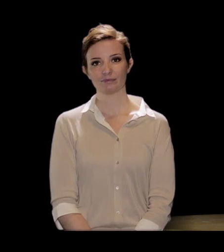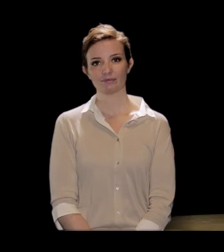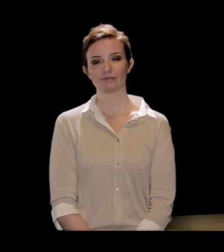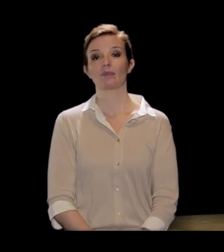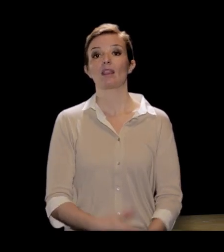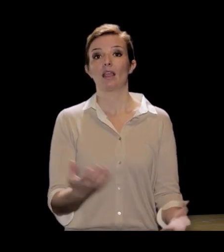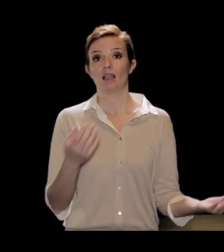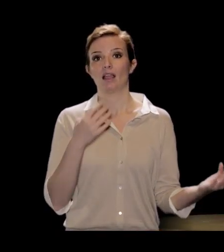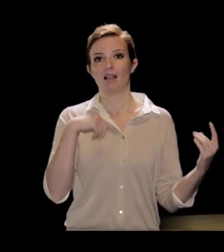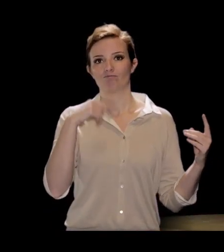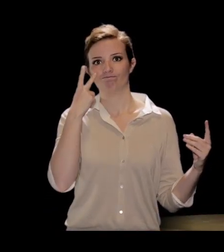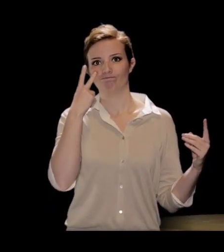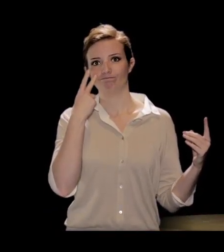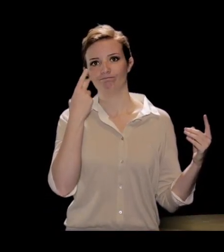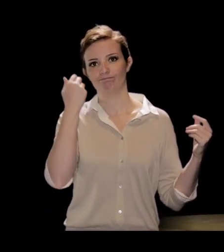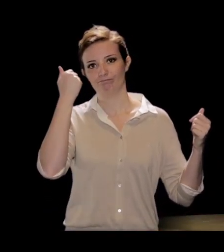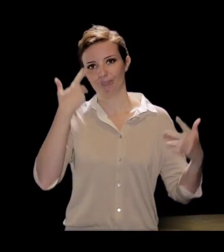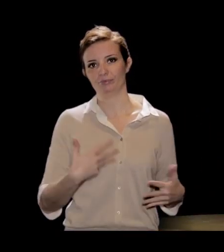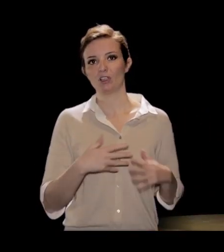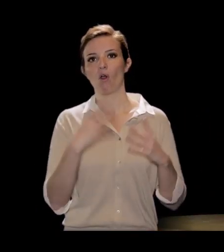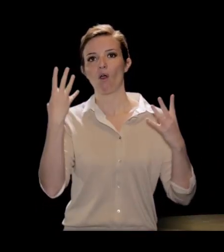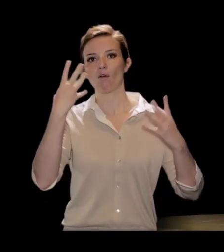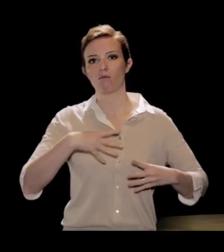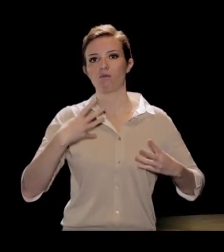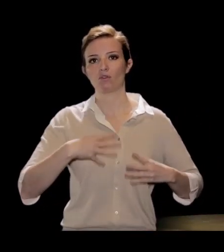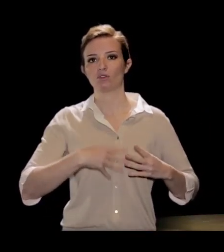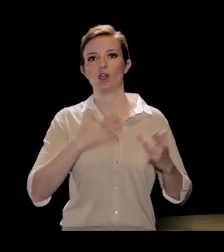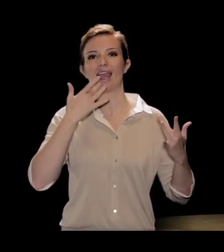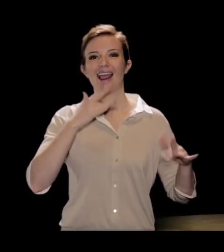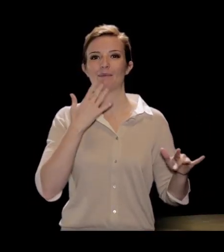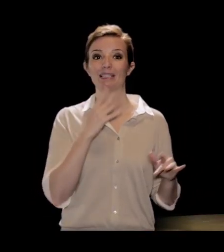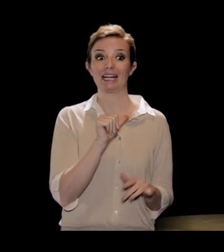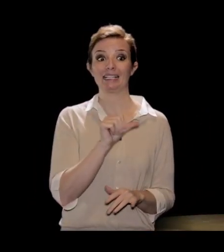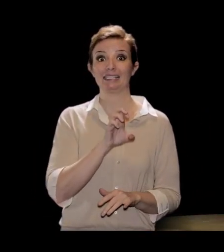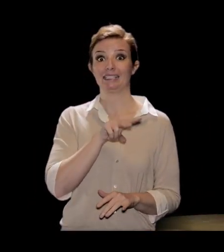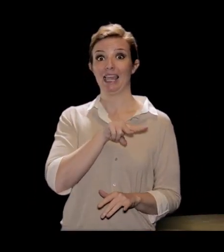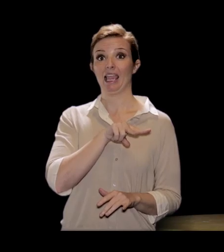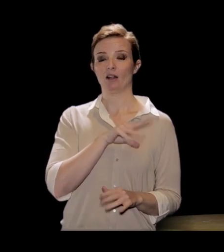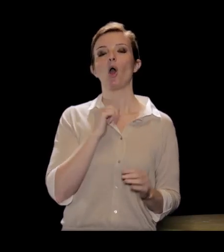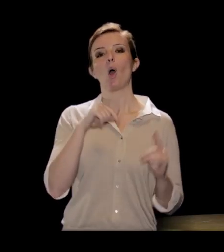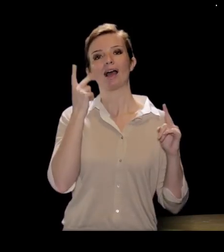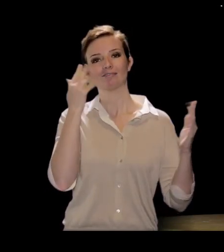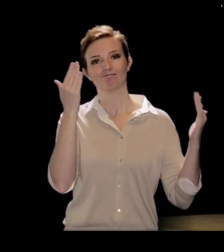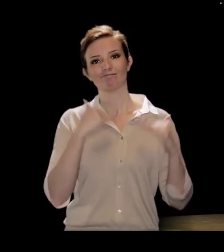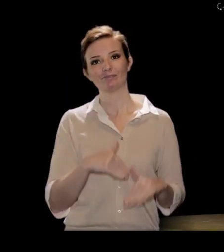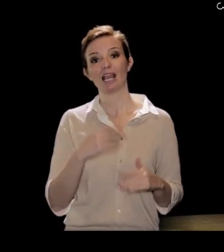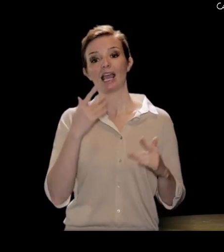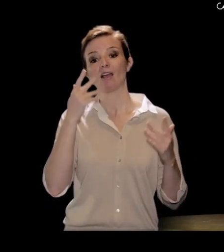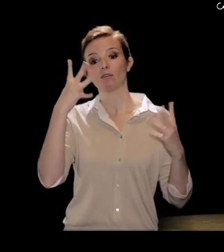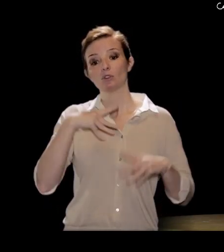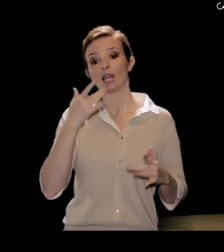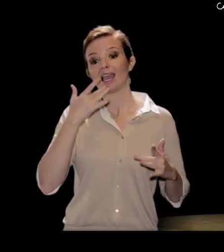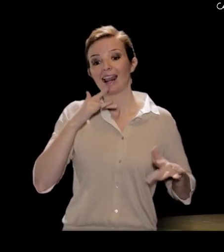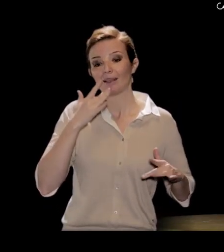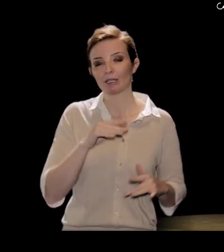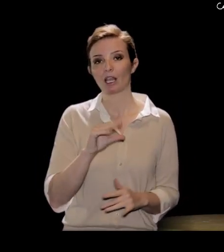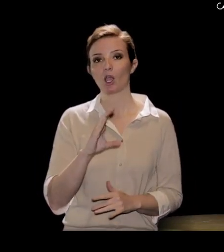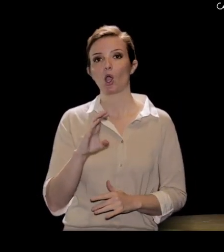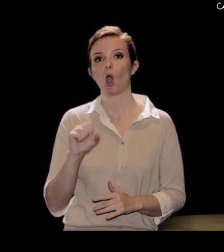Avendo visto le funzioni elementari in seno, andiamo adesso a vedere le funzioni elementari in coseno, quindi gli angoli